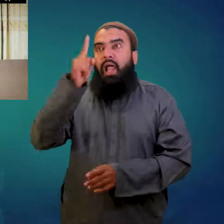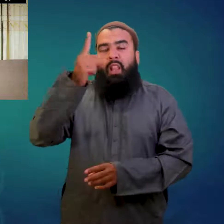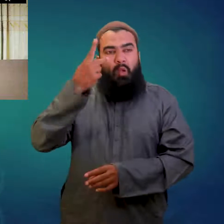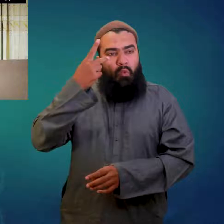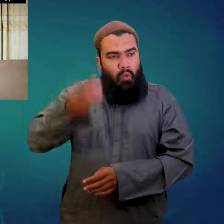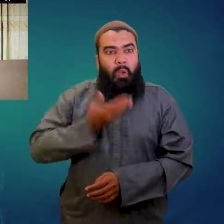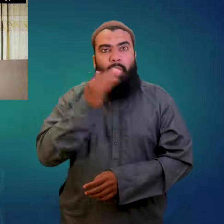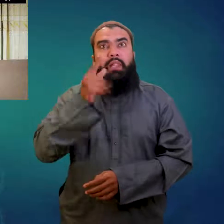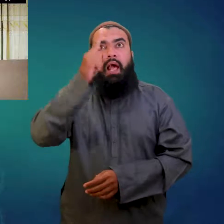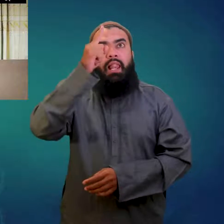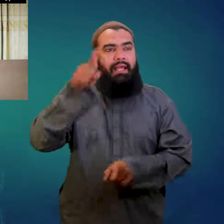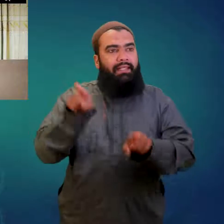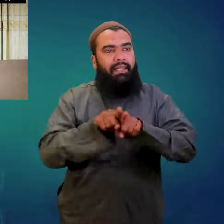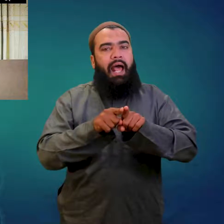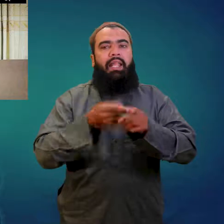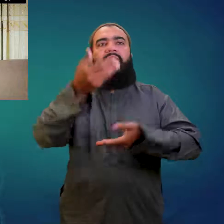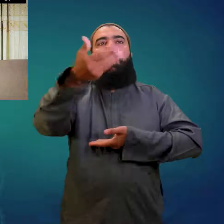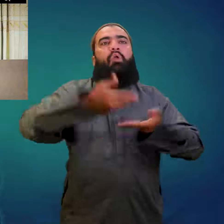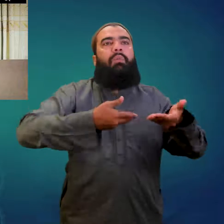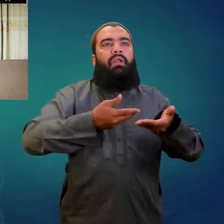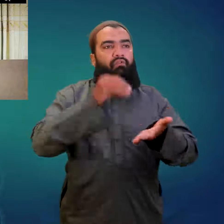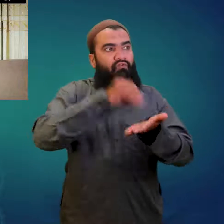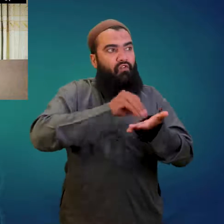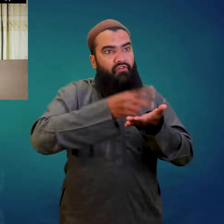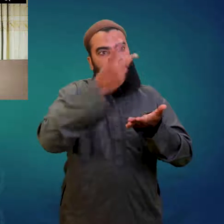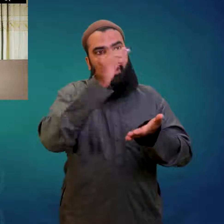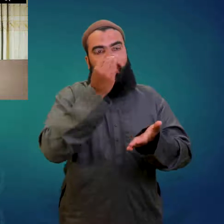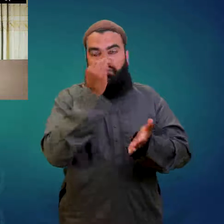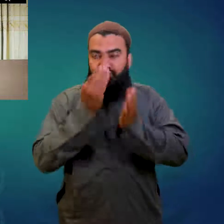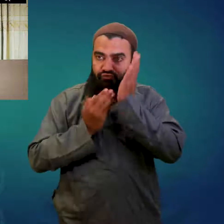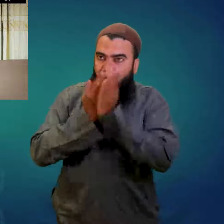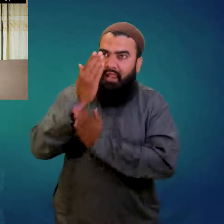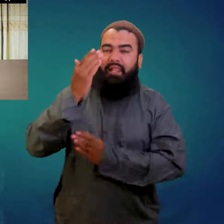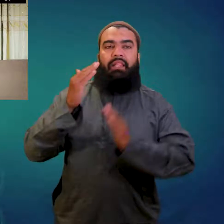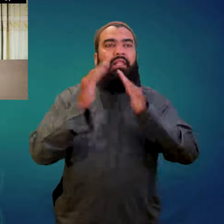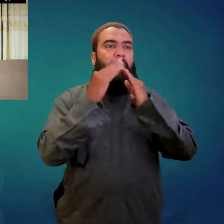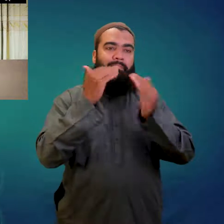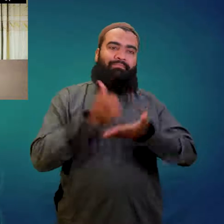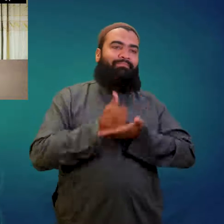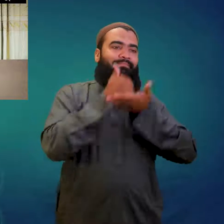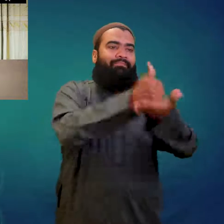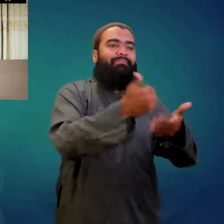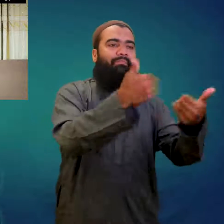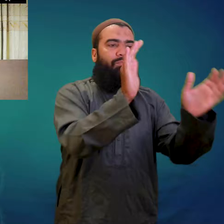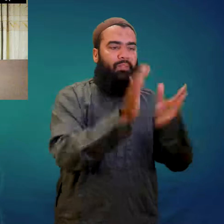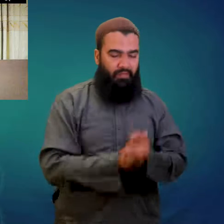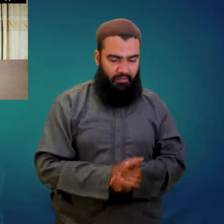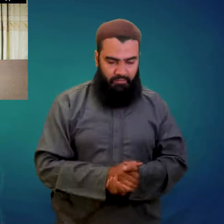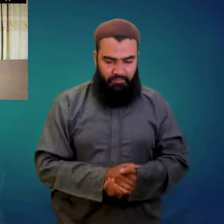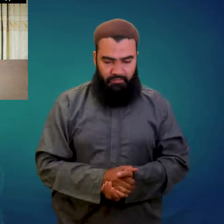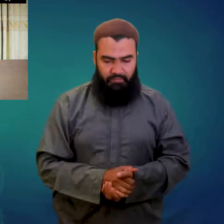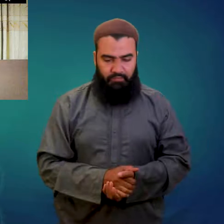تمہارے گناہوں کی بخشش کرے گا اور تمہیں جنت اور اپنی نعمتوں کا مستحق بنائے گا۔